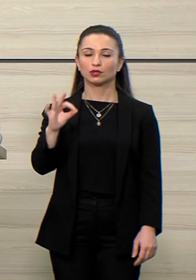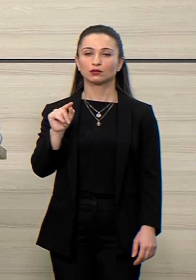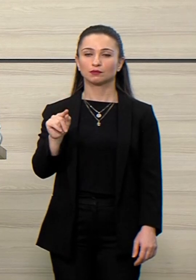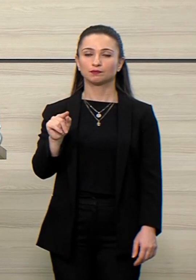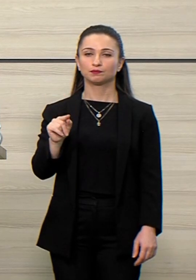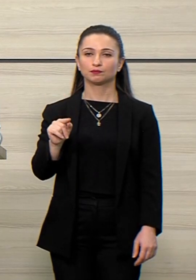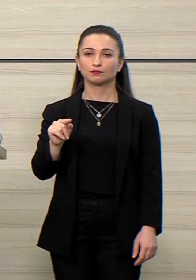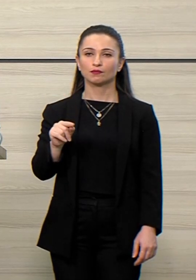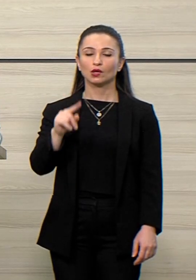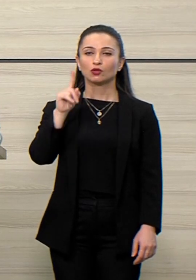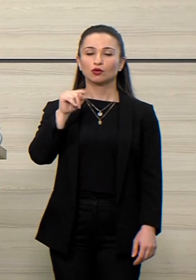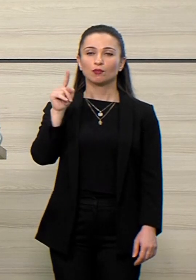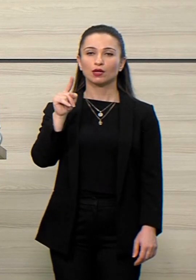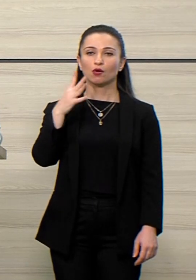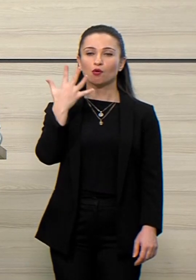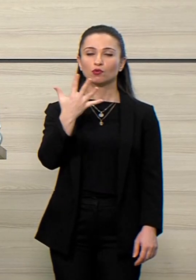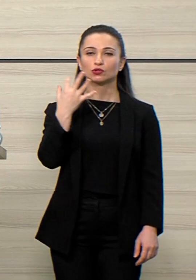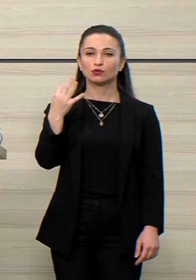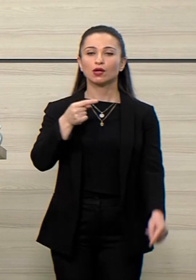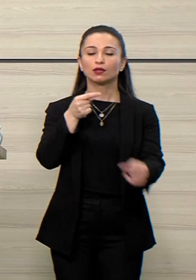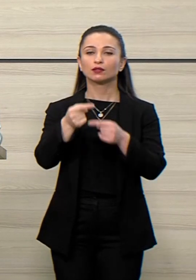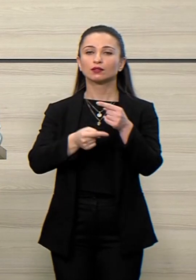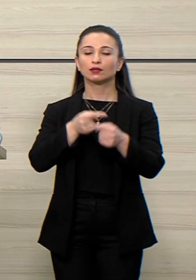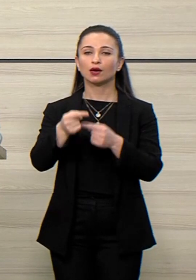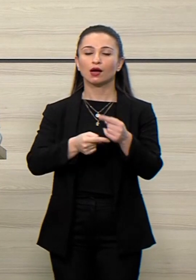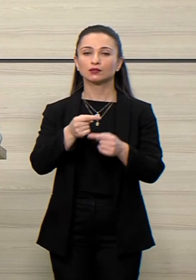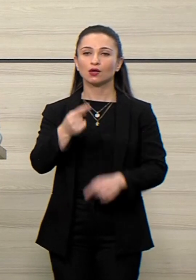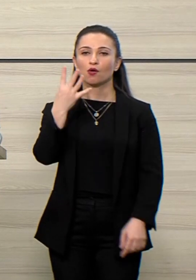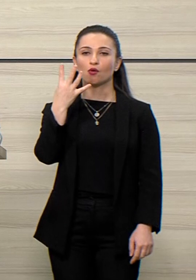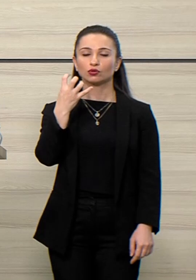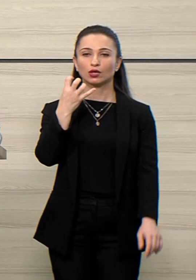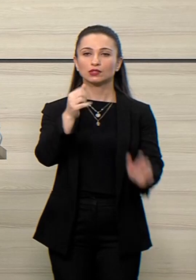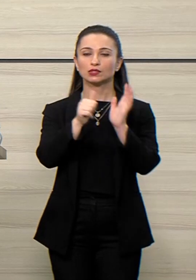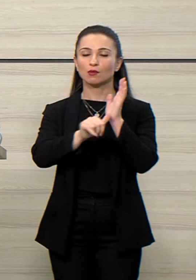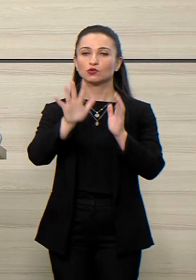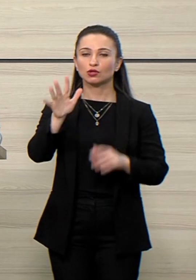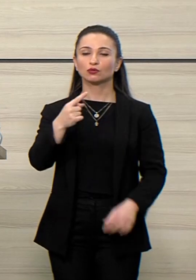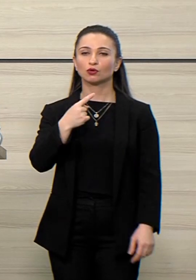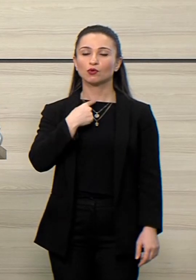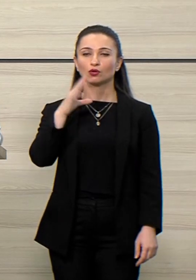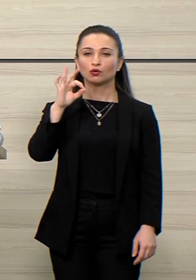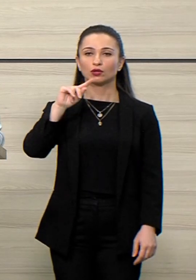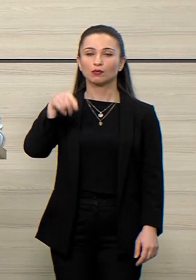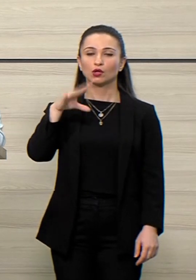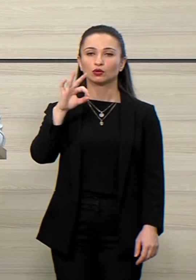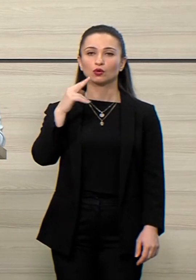0.02%. ნომერი 53 ტრადიციონალისტები 465 ხმა